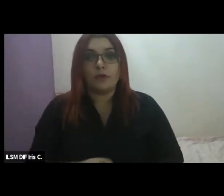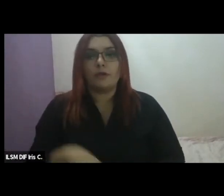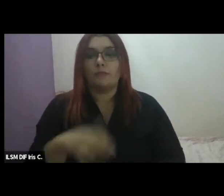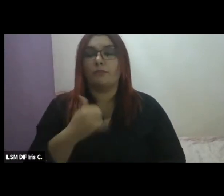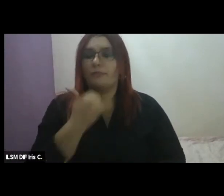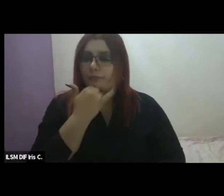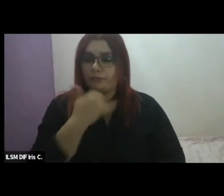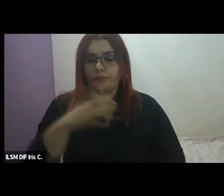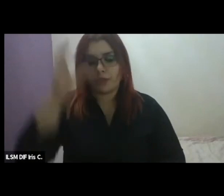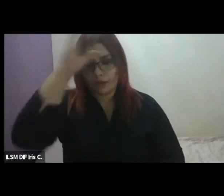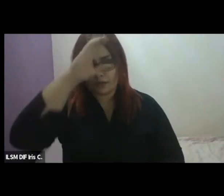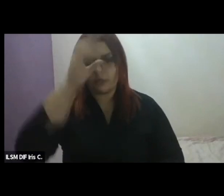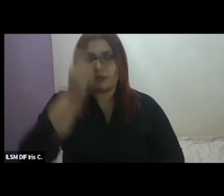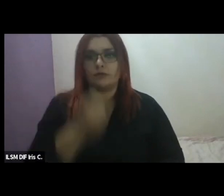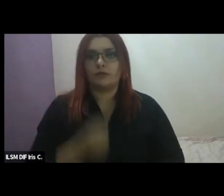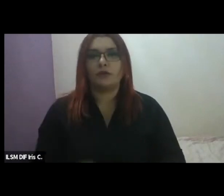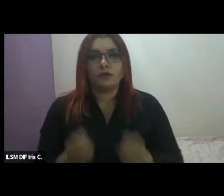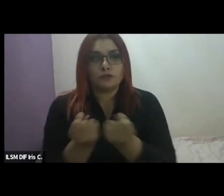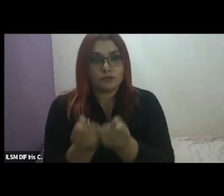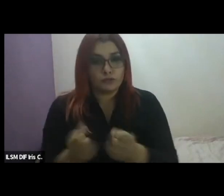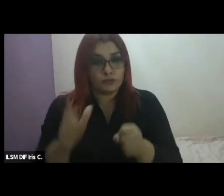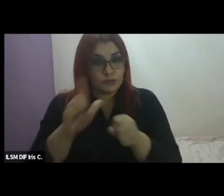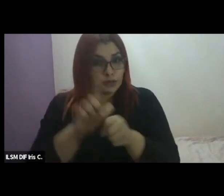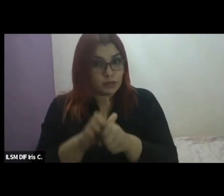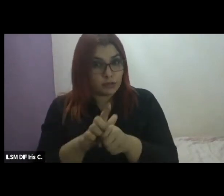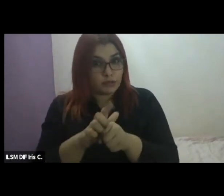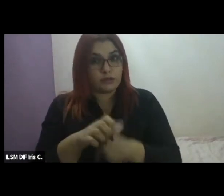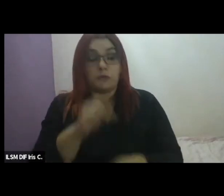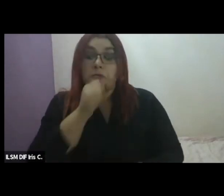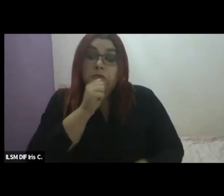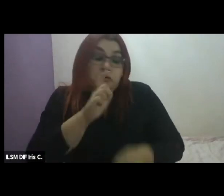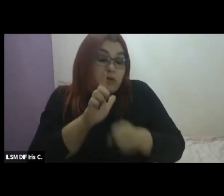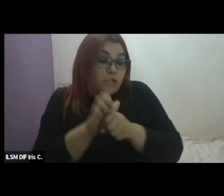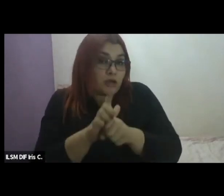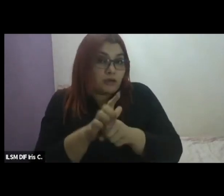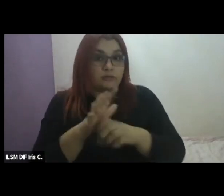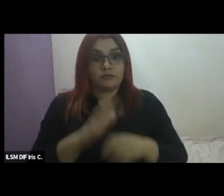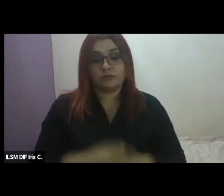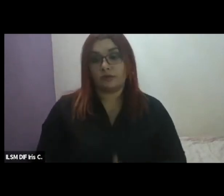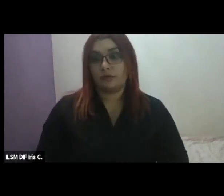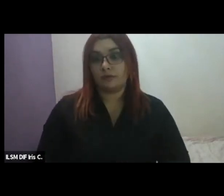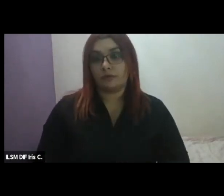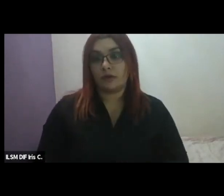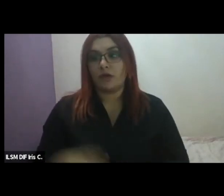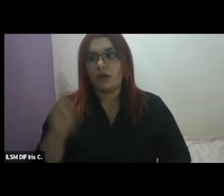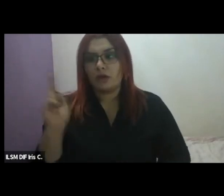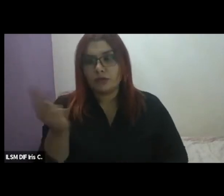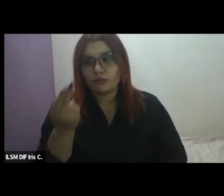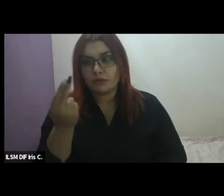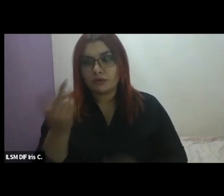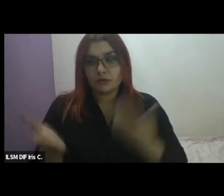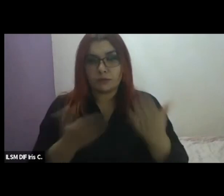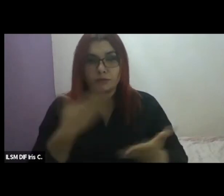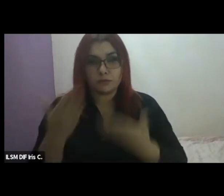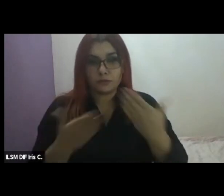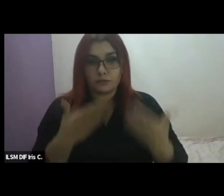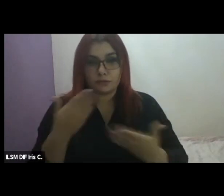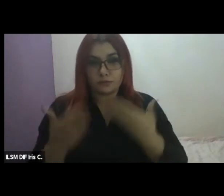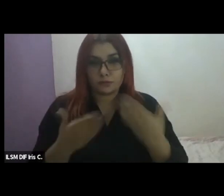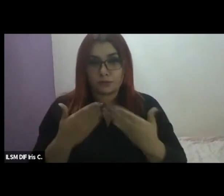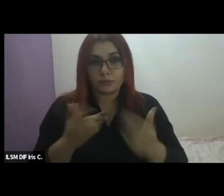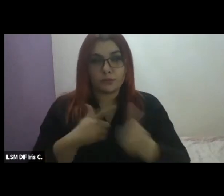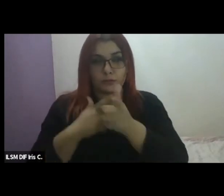Estas disciplinas, y muchas de ellas nosotros las estudiamos en la universidad y seguimos perpetuando esos discursos del